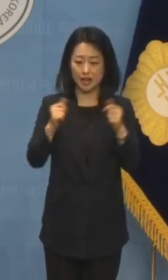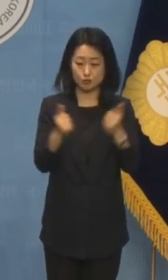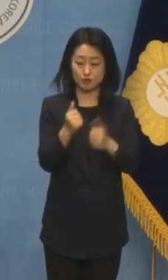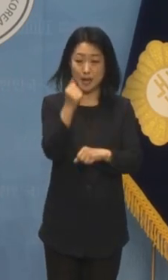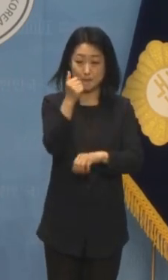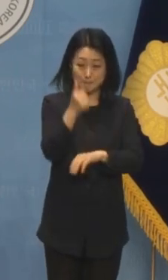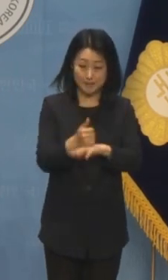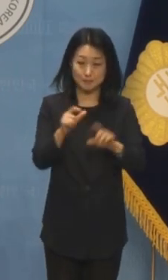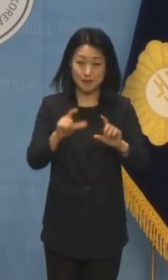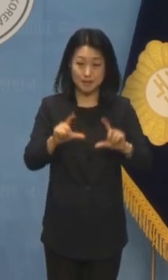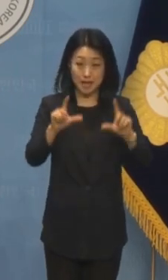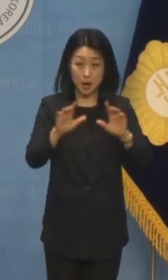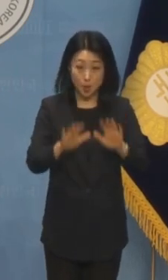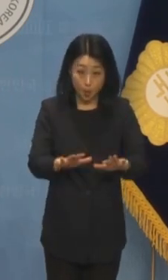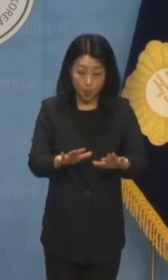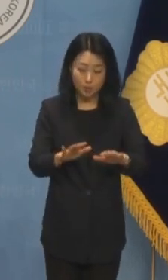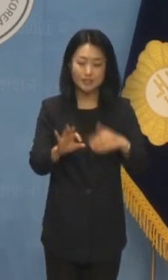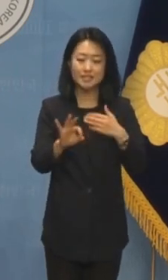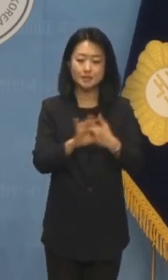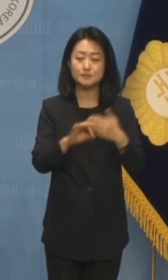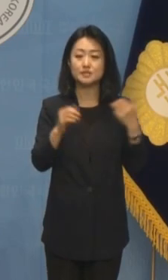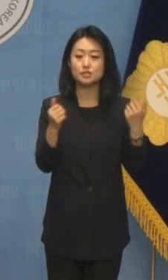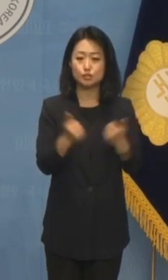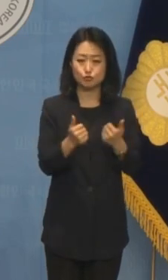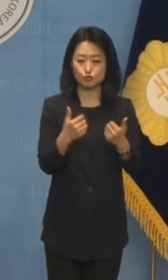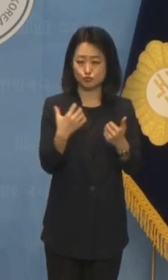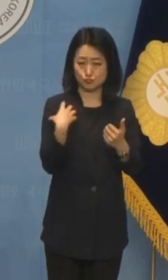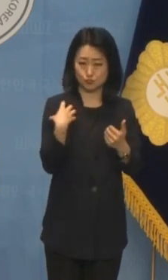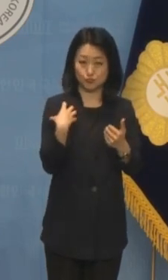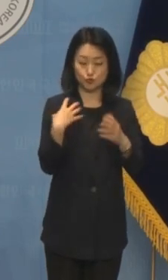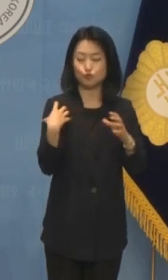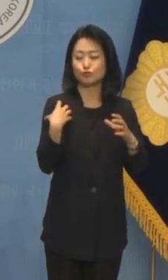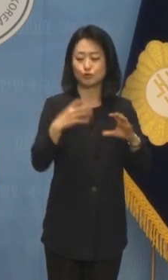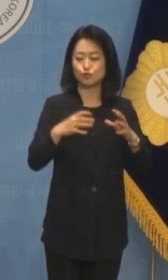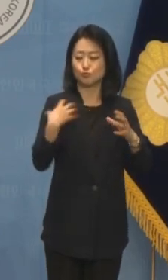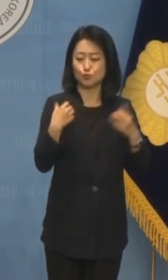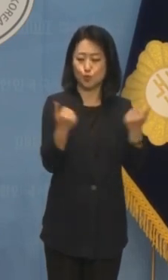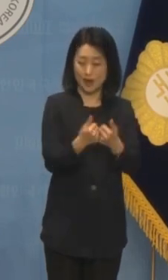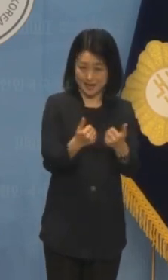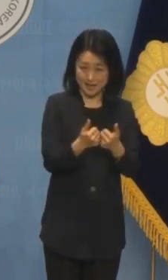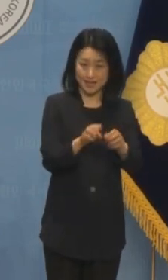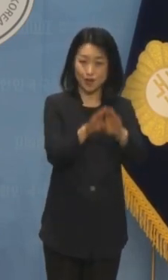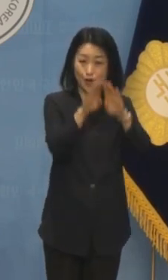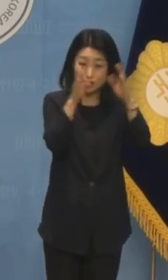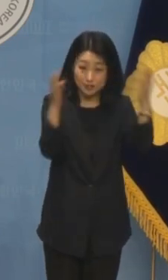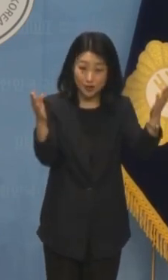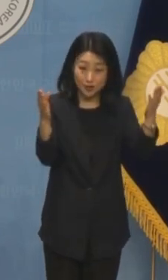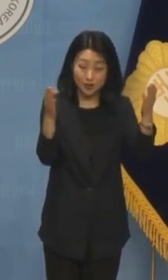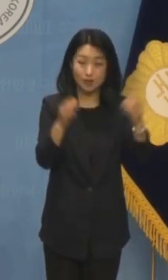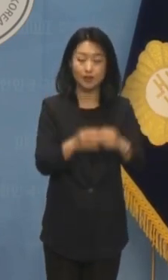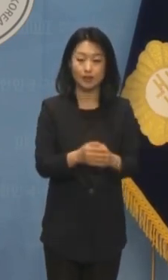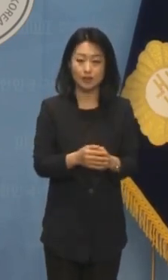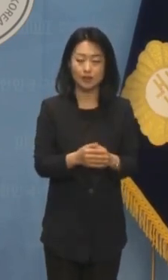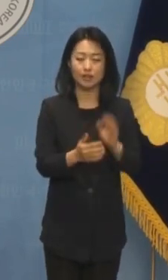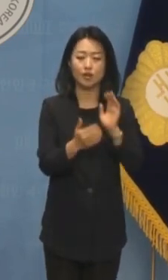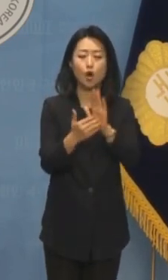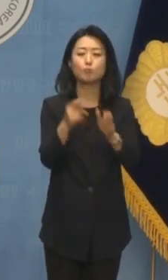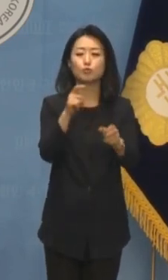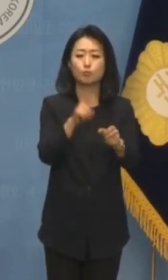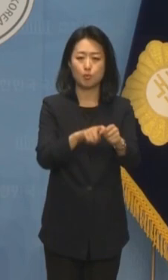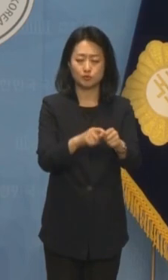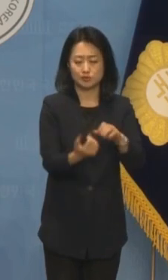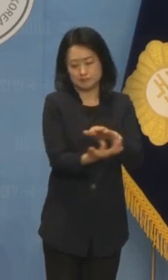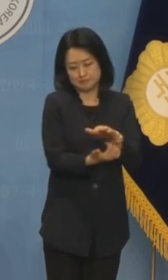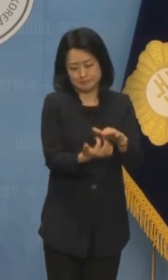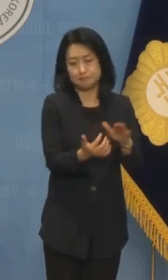날인 오늘 임시 국무회의를 열었습니다. 거부권 행사를 위해서입니다. 윤